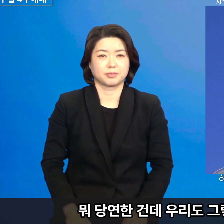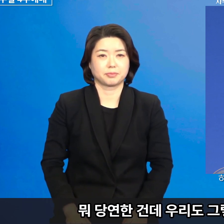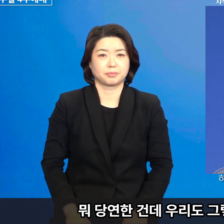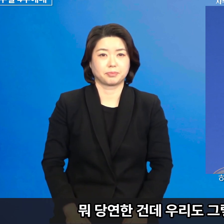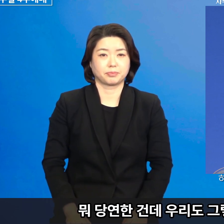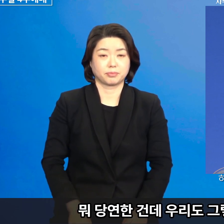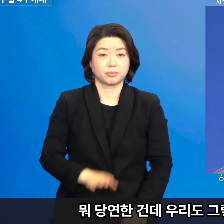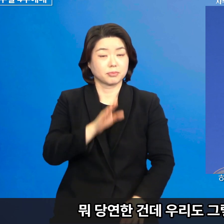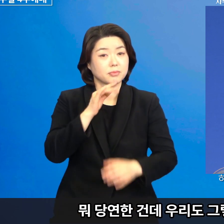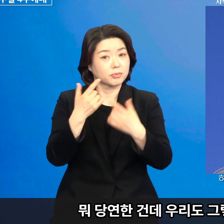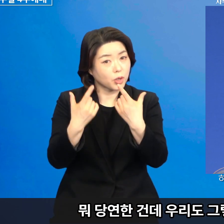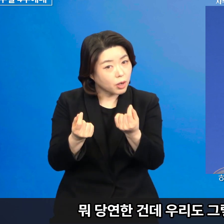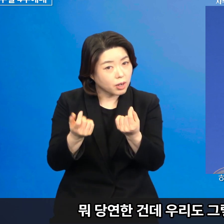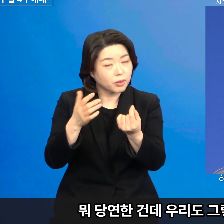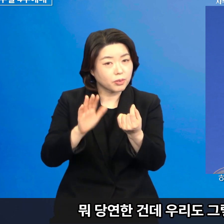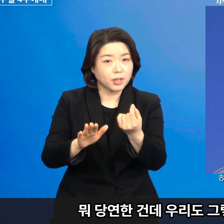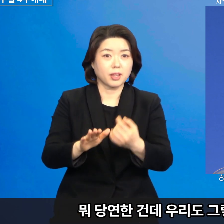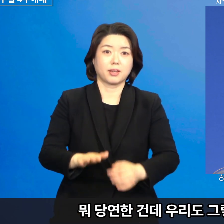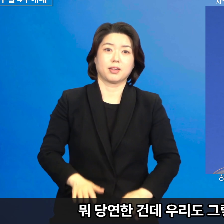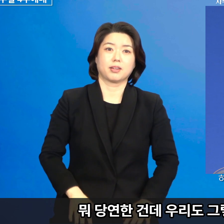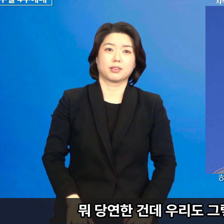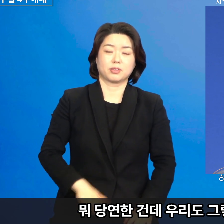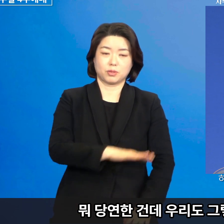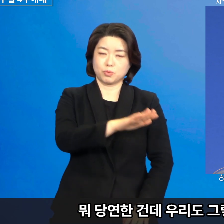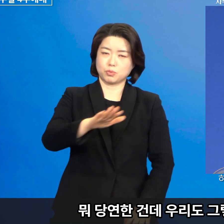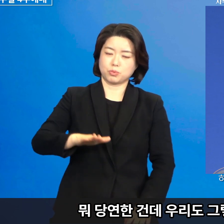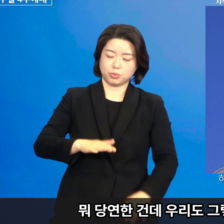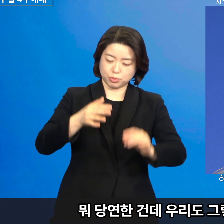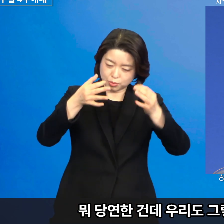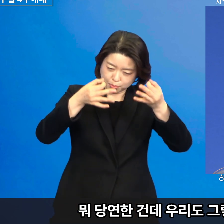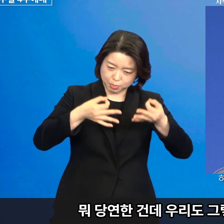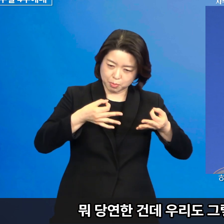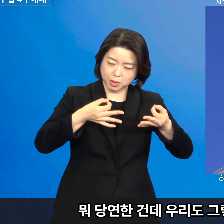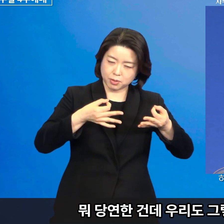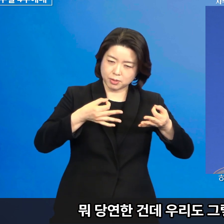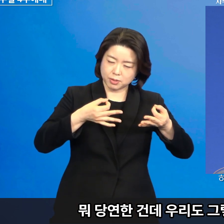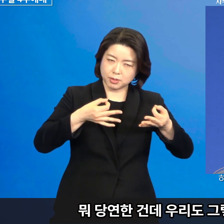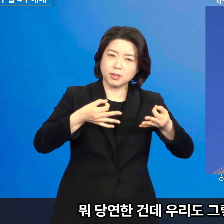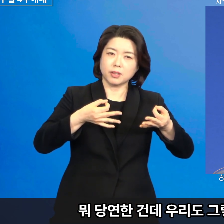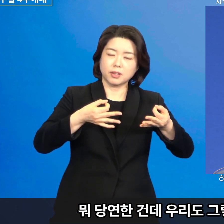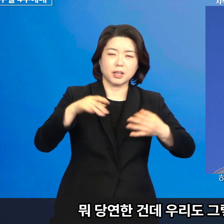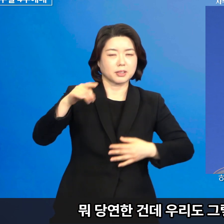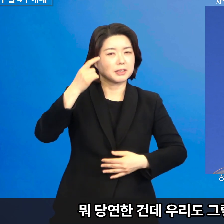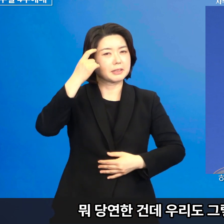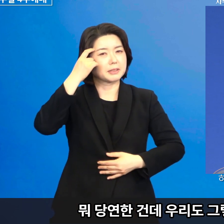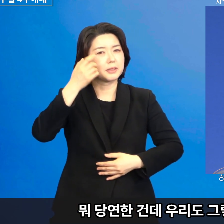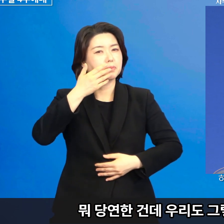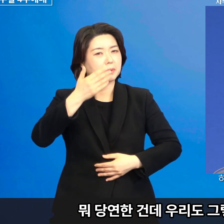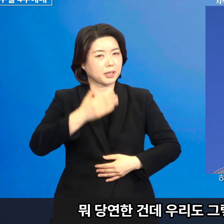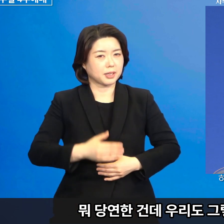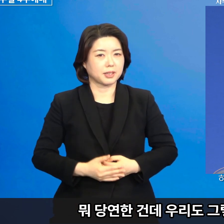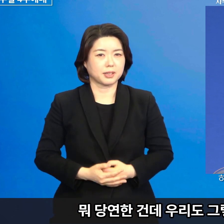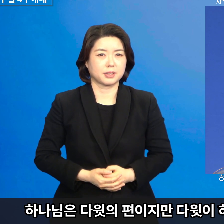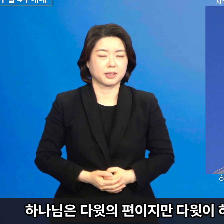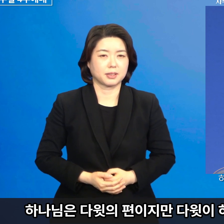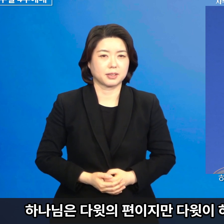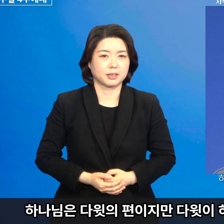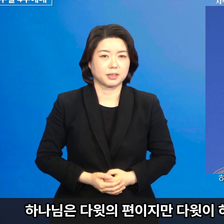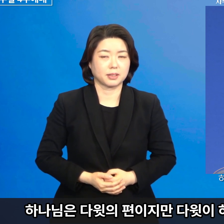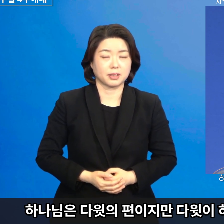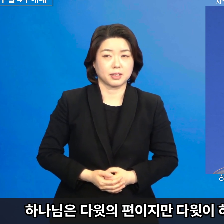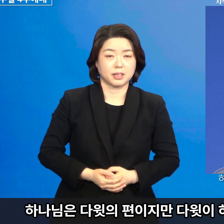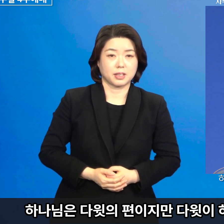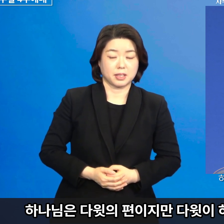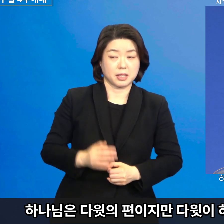뭐 당연한 건데 우리도 그렇게 생각할 수도 있어요. 하나님은